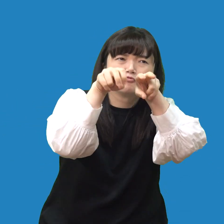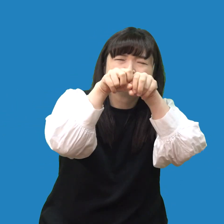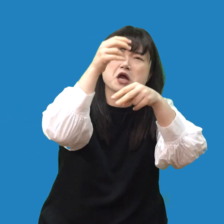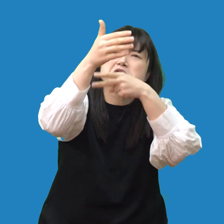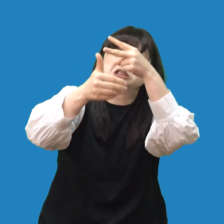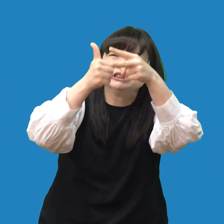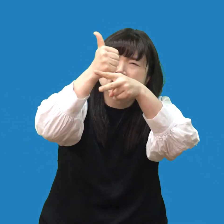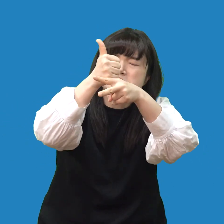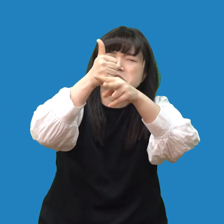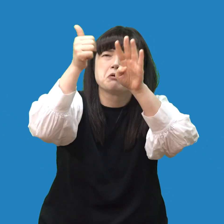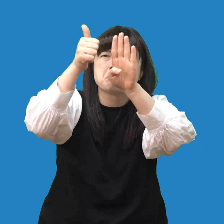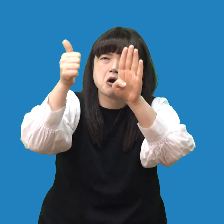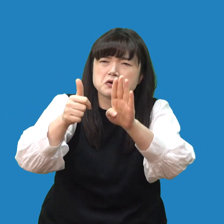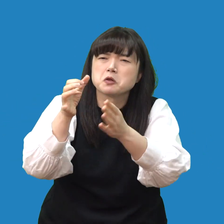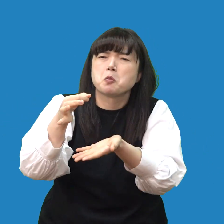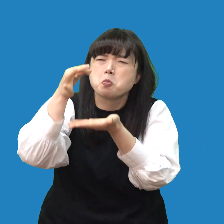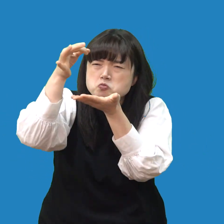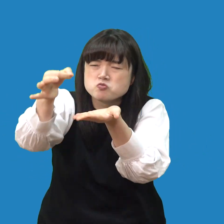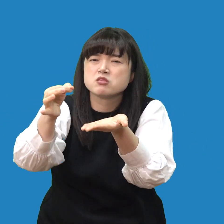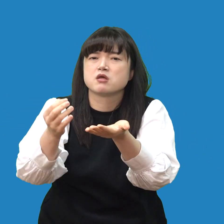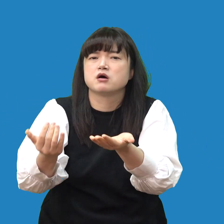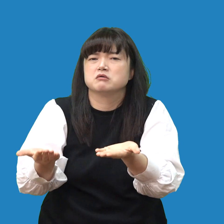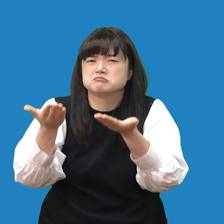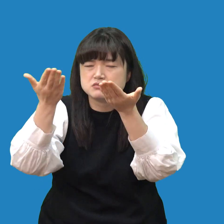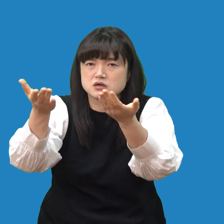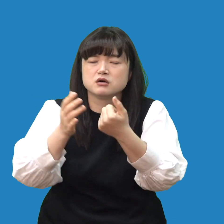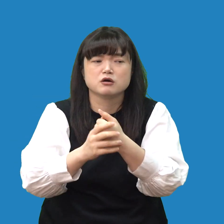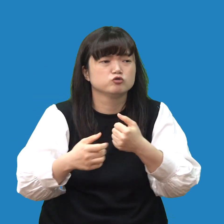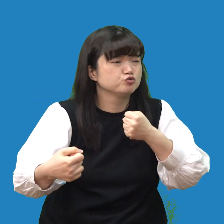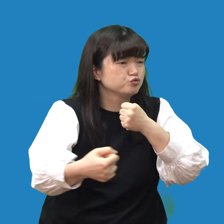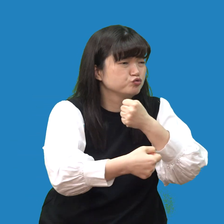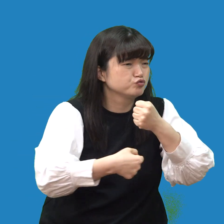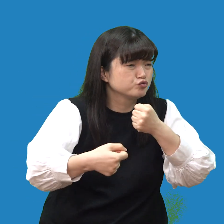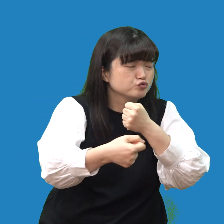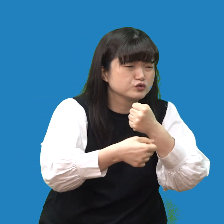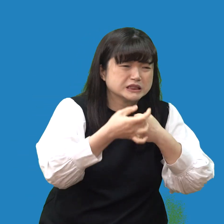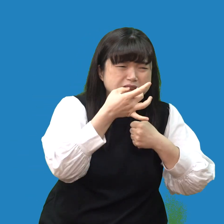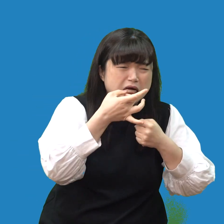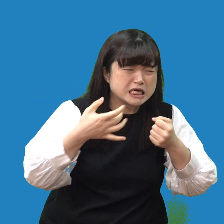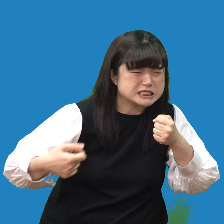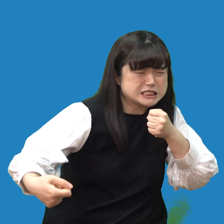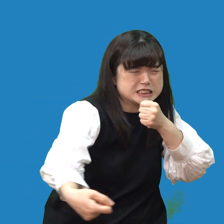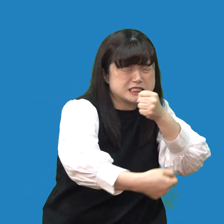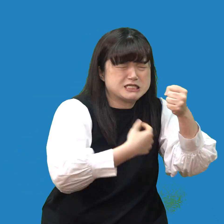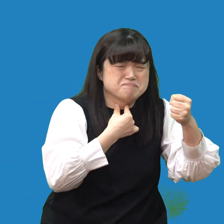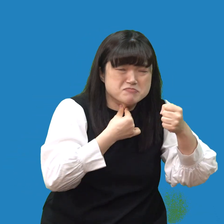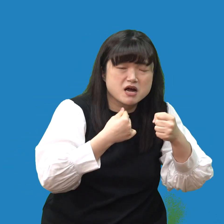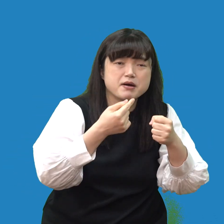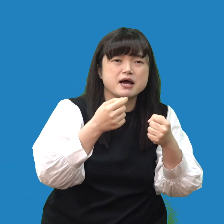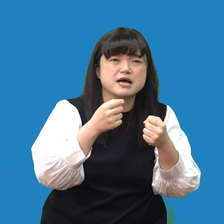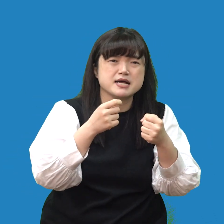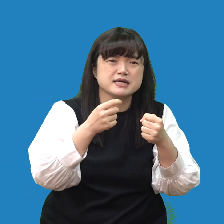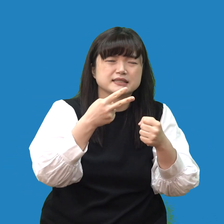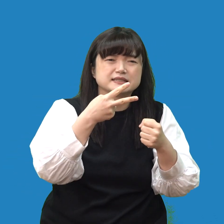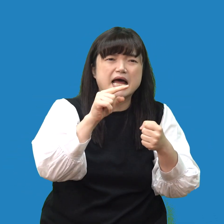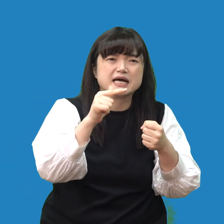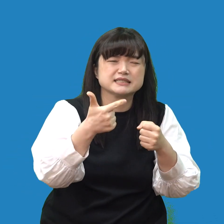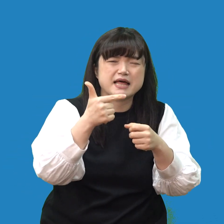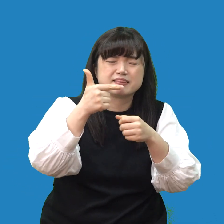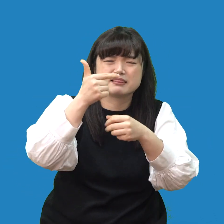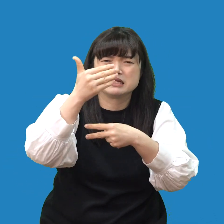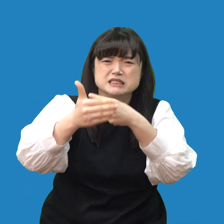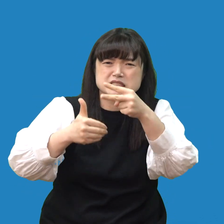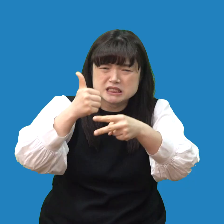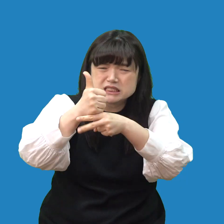가서 빌면 됩니다. 추수기가 되었는데 곡식을 많이 거두고 싶다. 그러면 다산의 신 아세라를 찾아가서